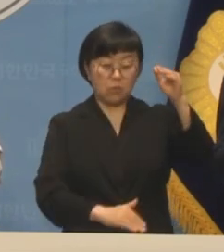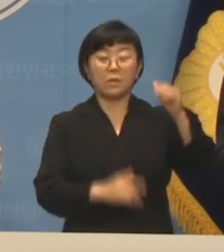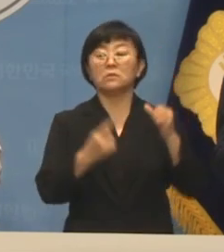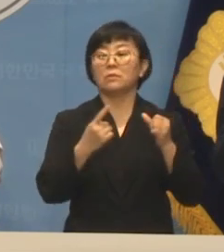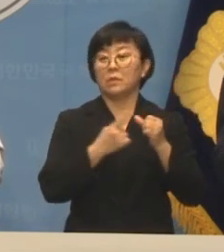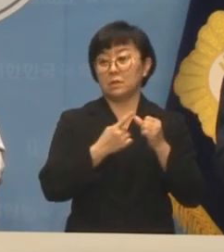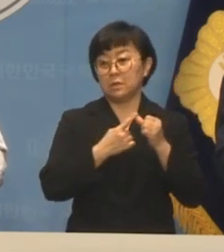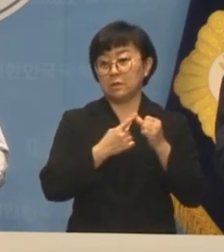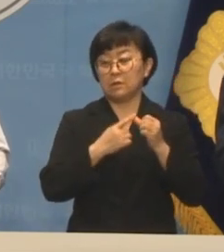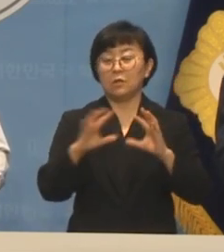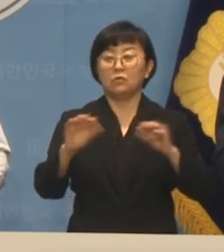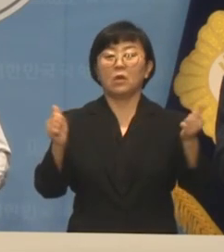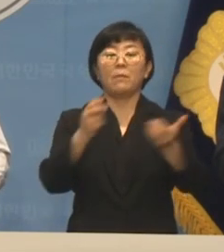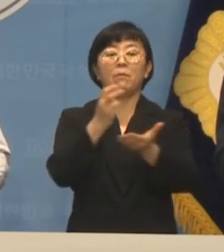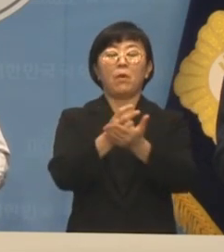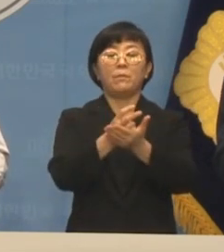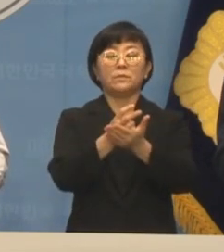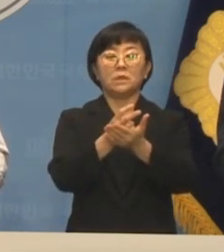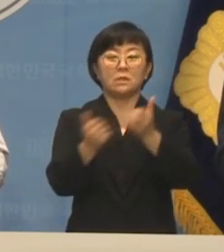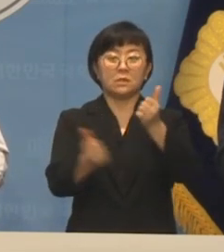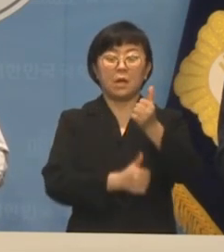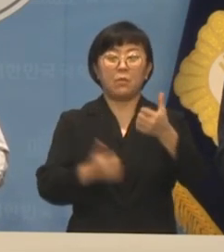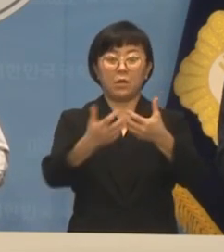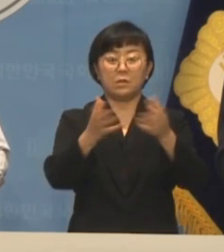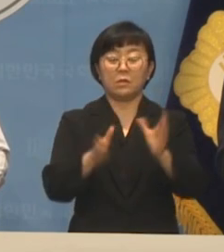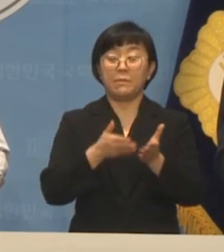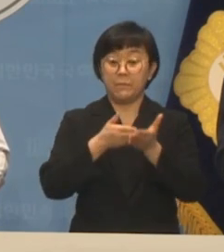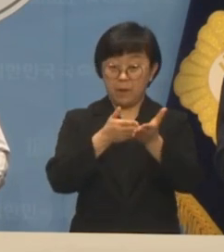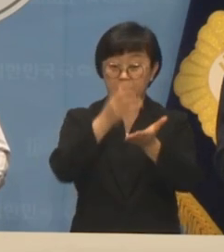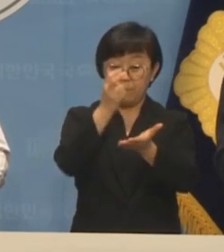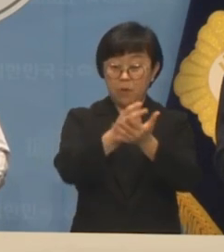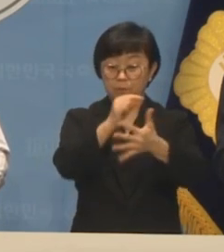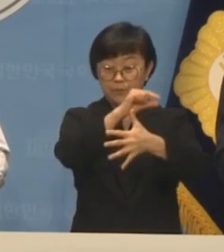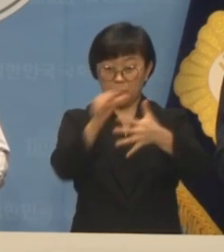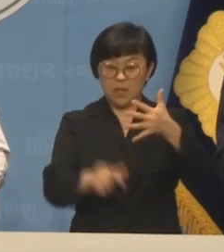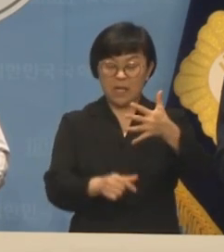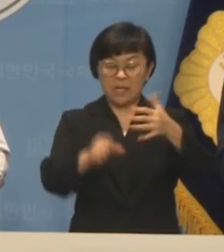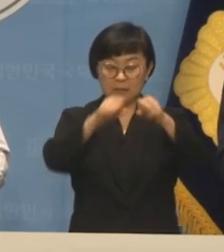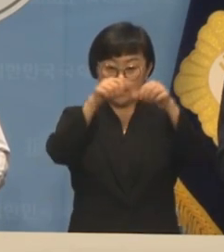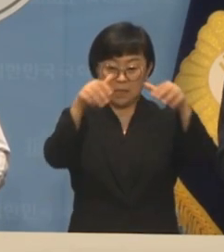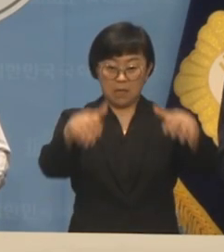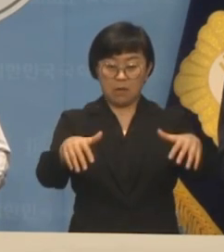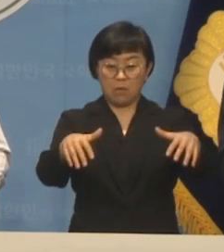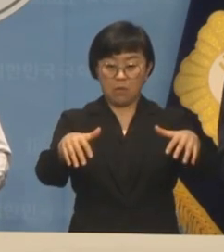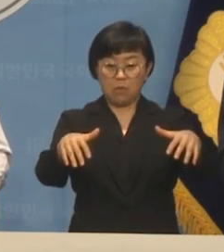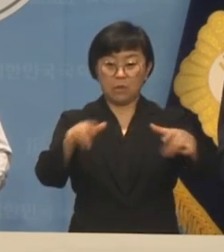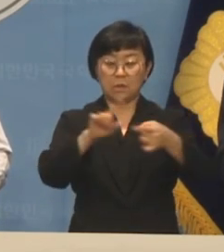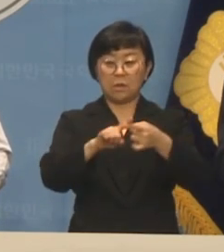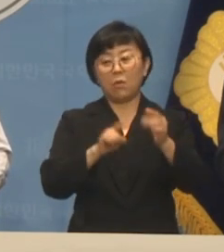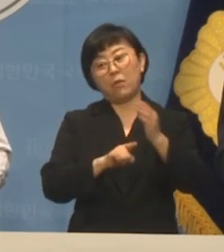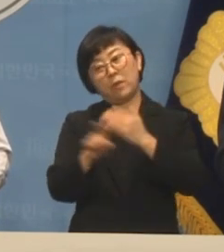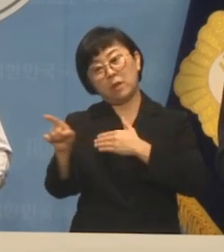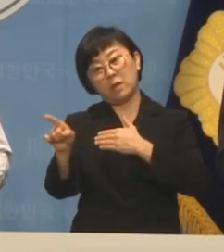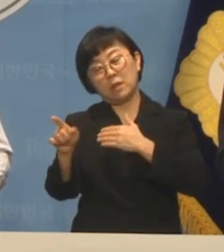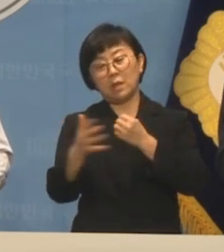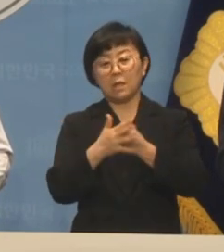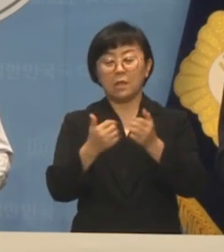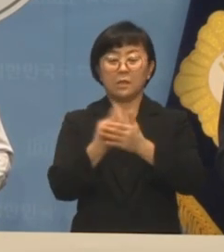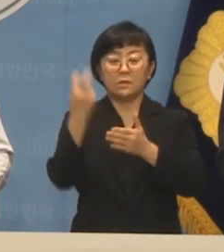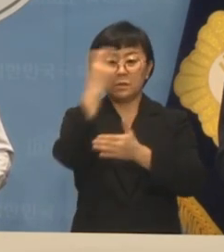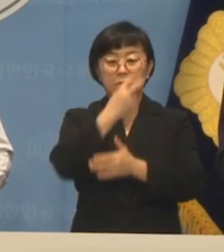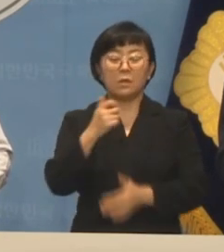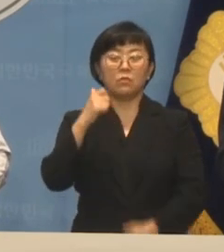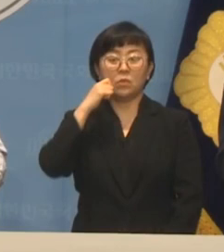번째는 국회 법제사법위원회로 회부된 법률의 체계와 작구 외에는 심사할